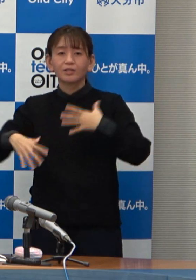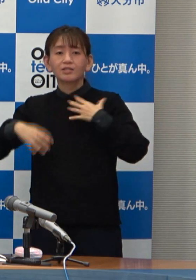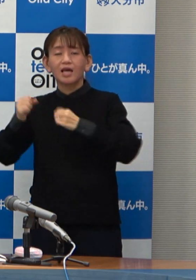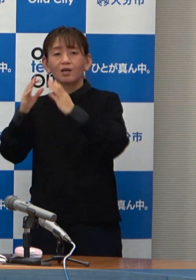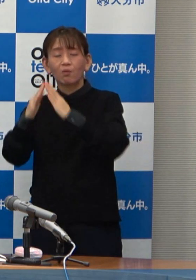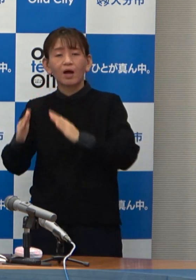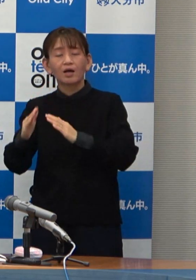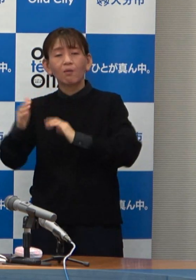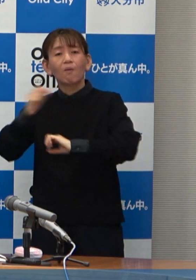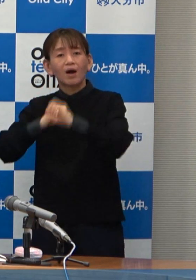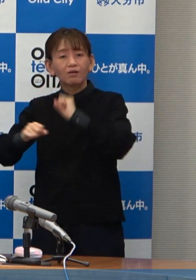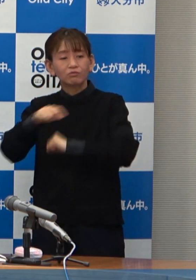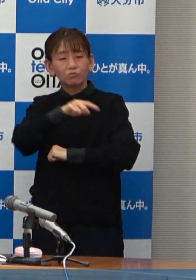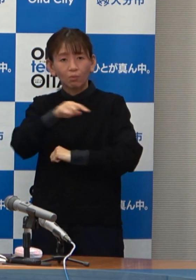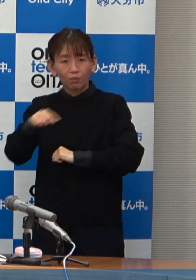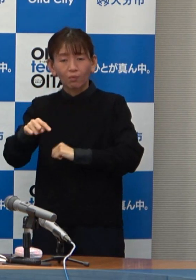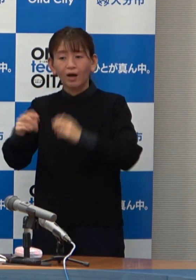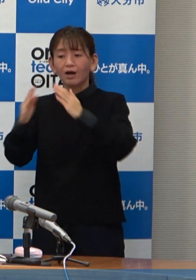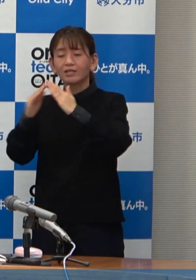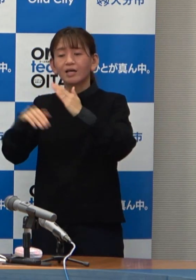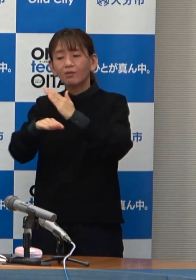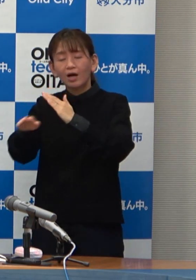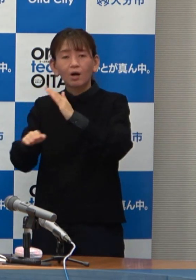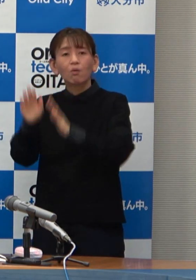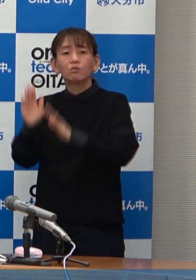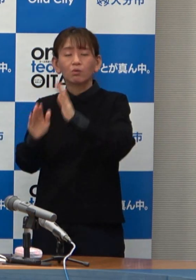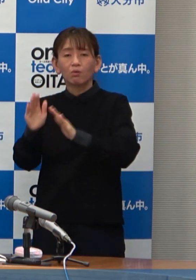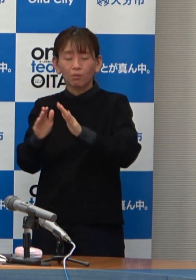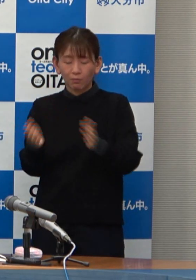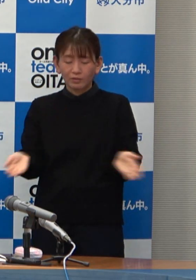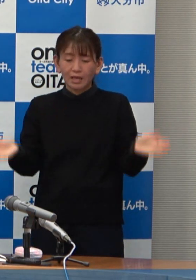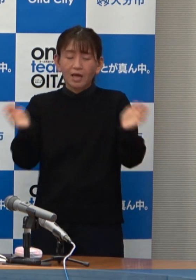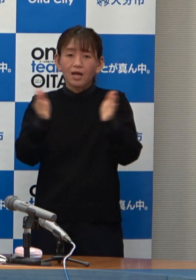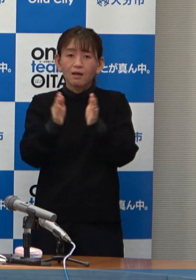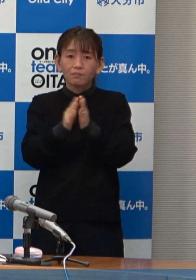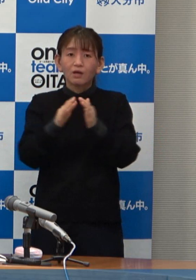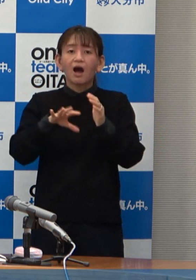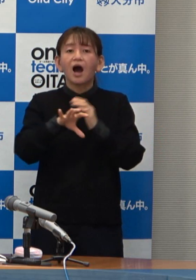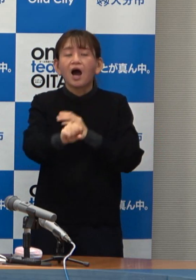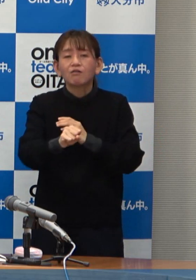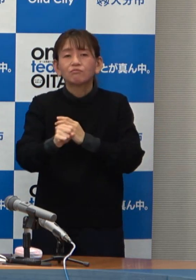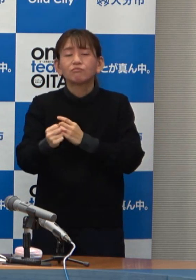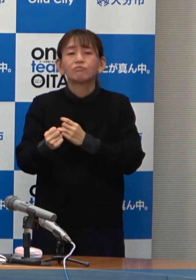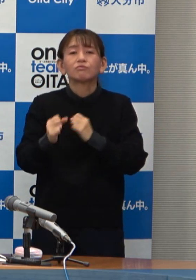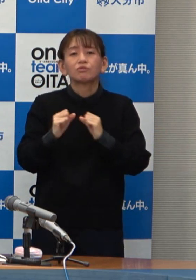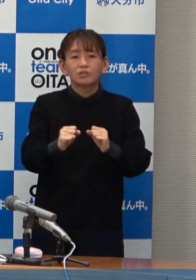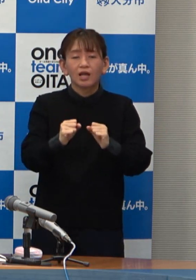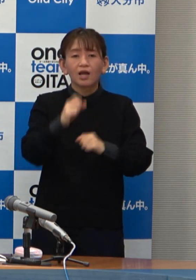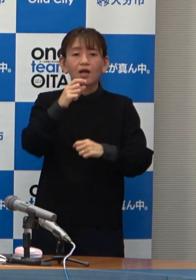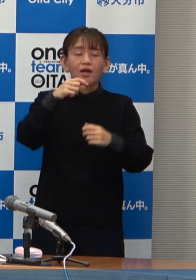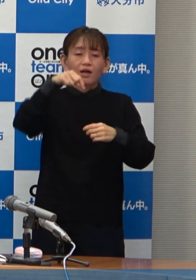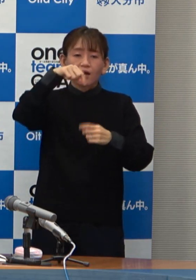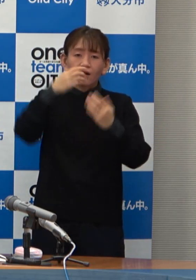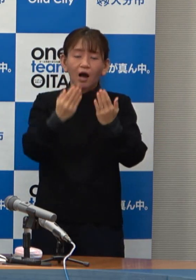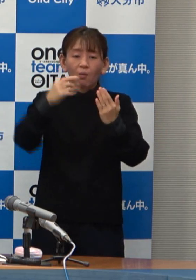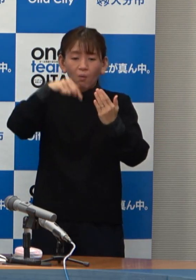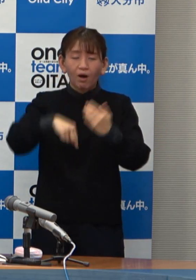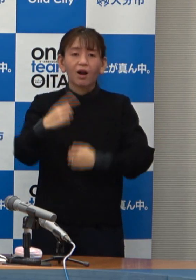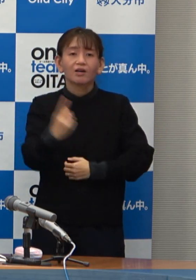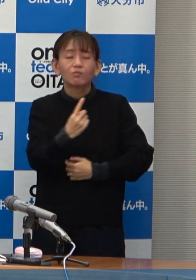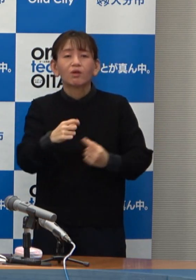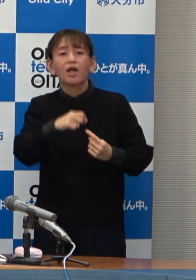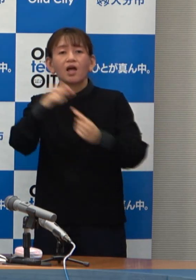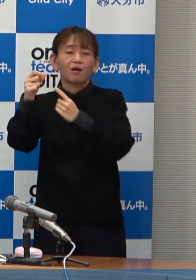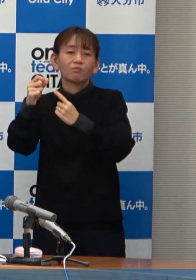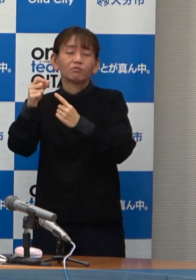とかまあとは家庭の状況も全て把握しながら1人選ぶということの中